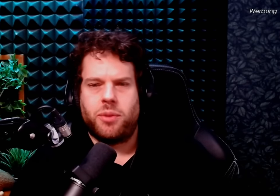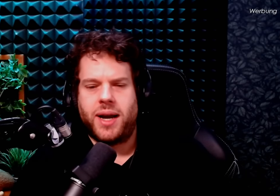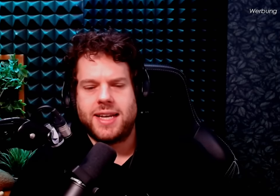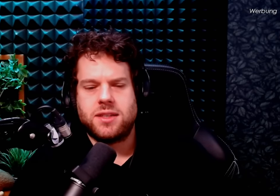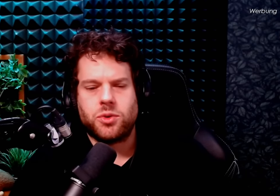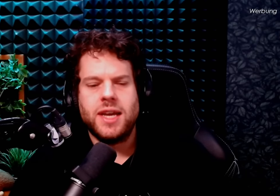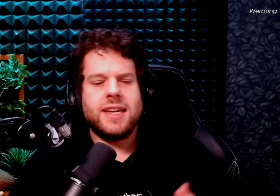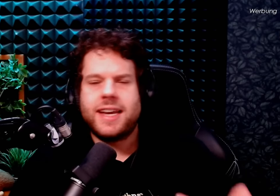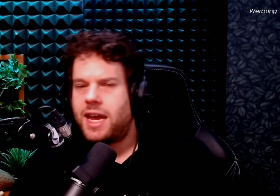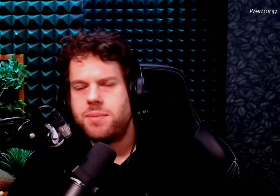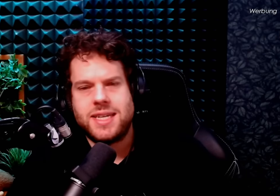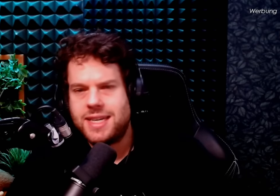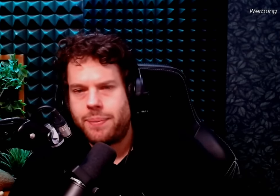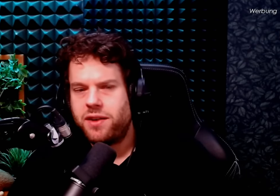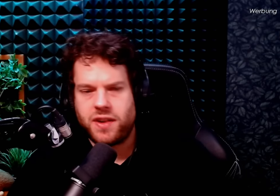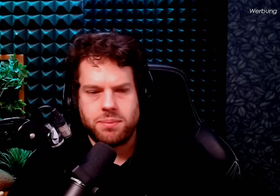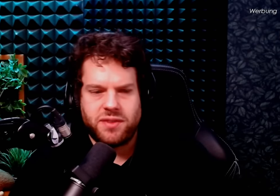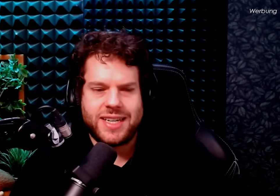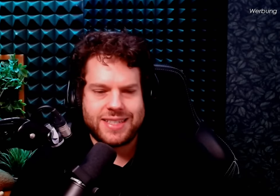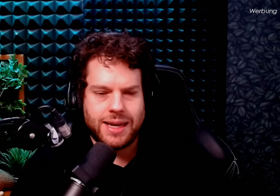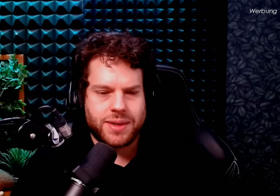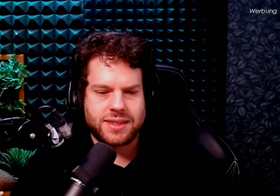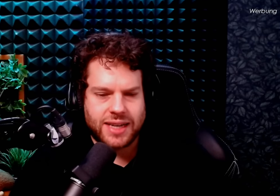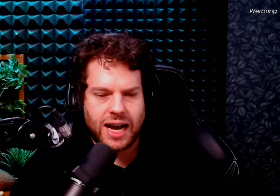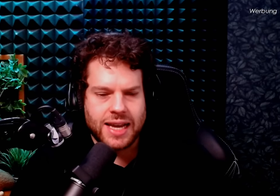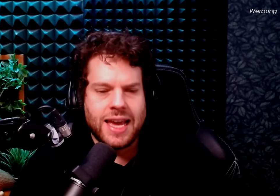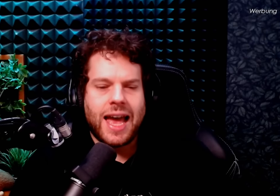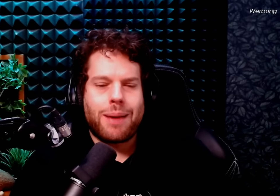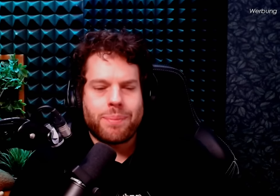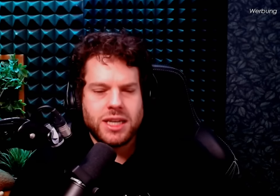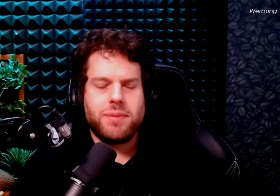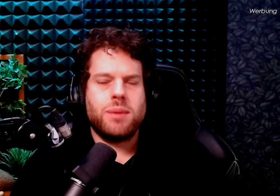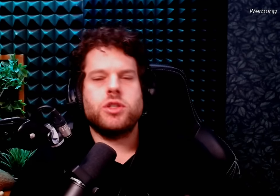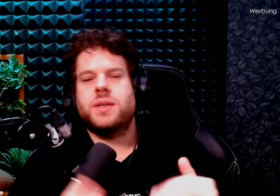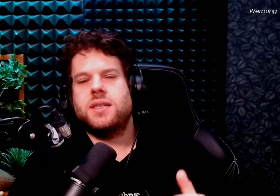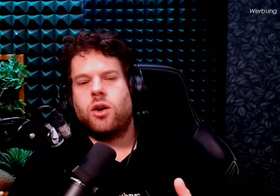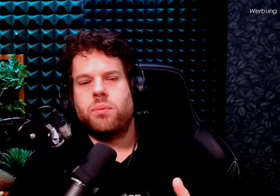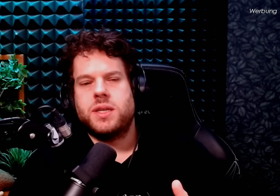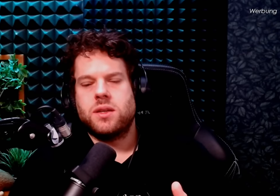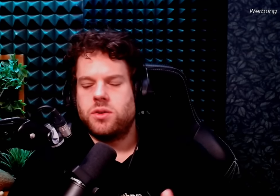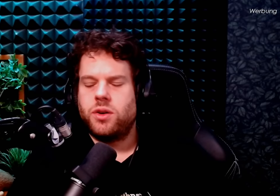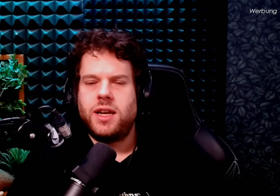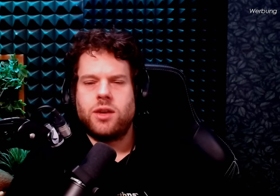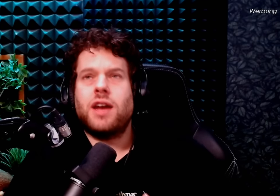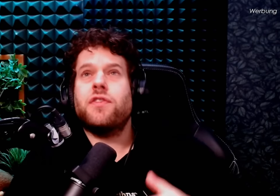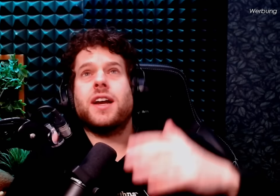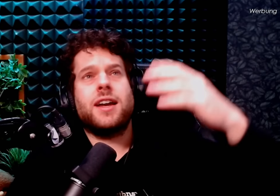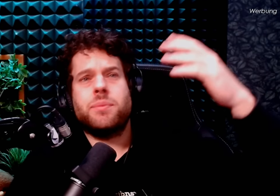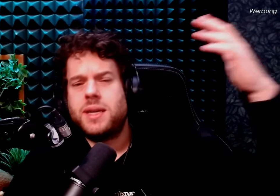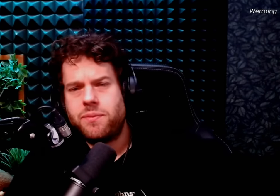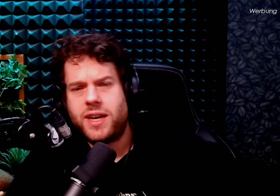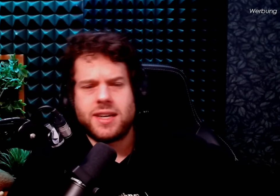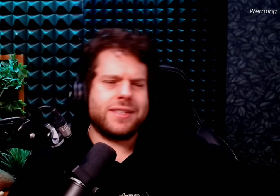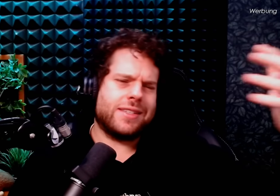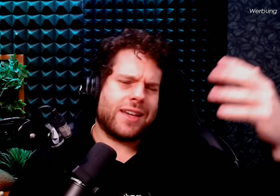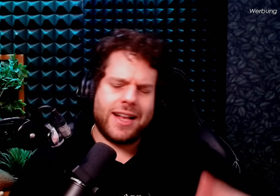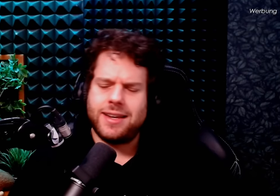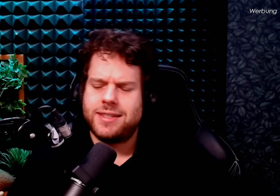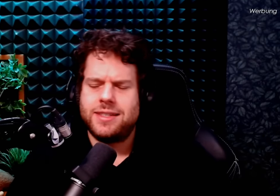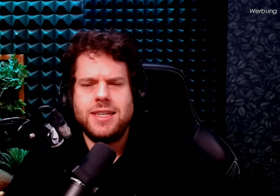vorbereiten. Ihr kennt mich, ich habe einfach ein bewegtes Leben, das ist klar. Aber manchmal muss man sich auch ein bisschen zurücklehnen. Und einfach gerade bei dem Wetter, es ist kalt, es ist